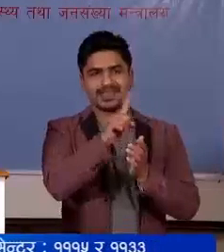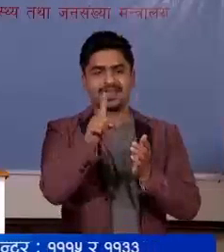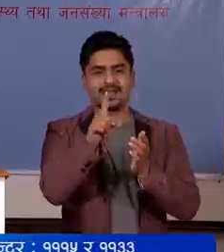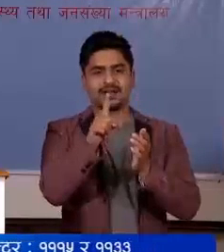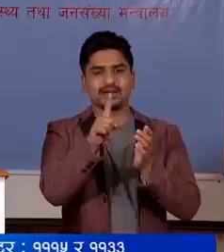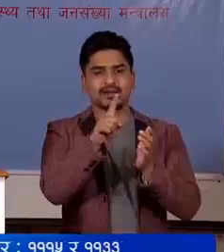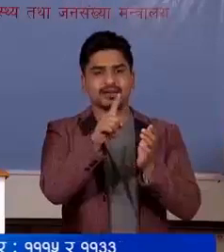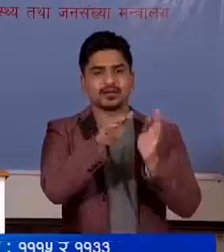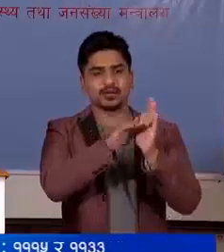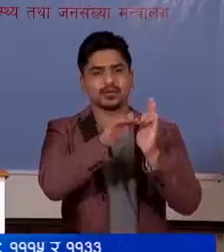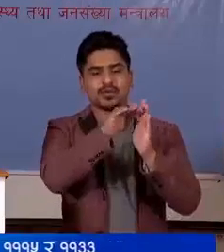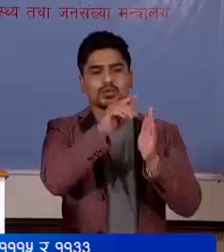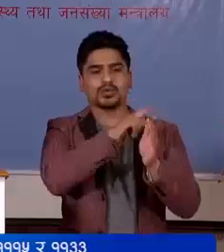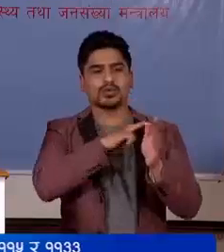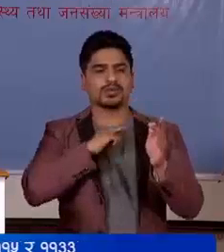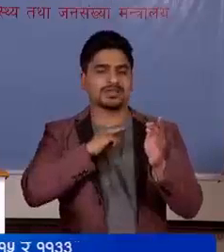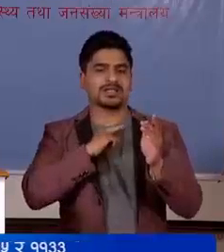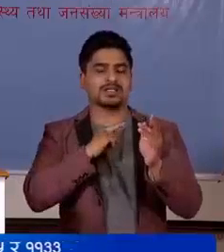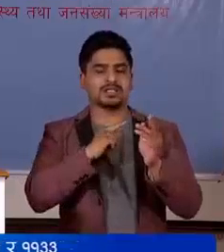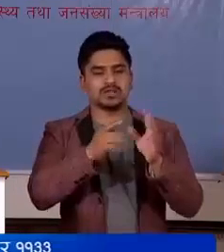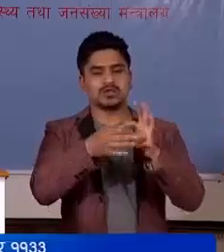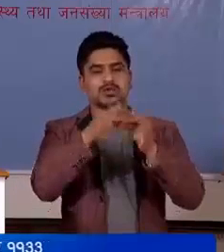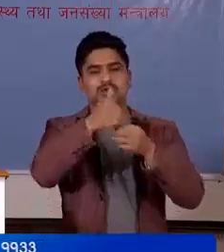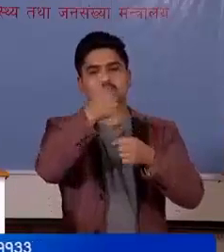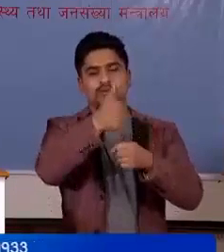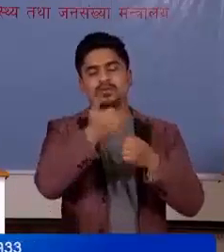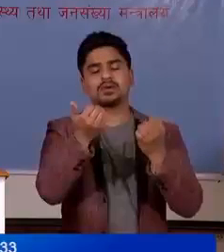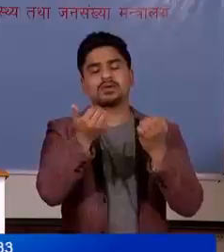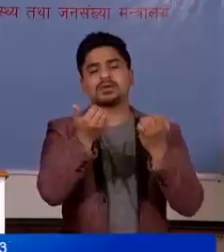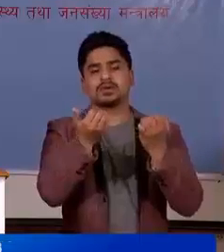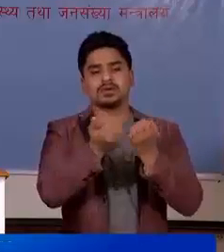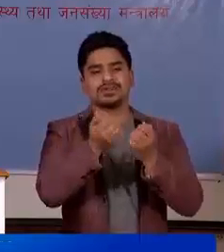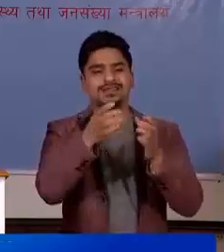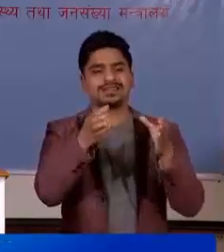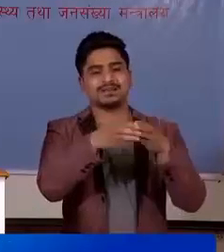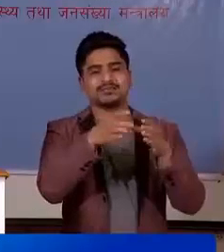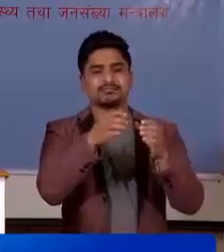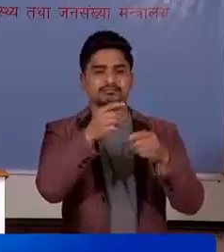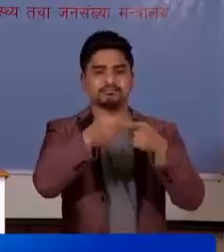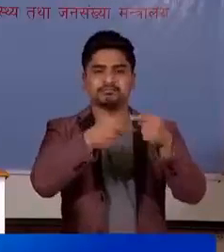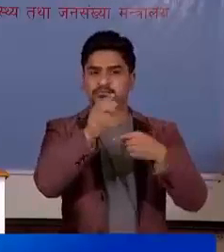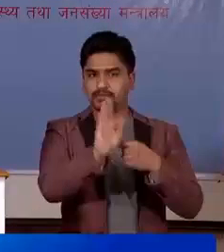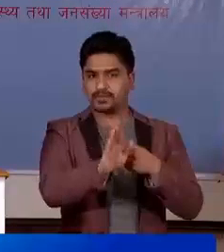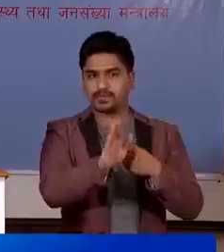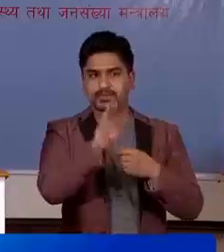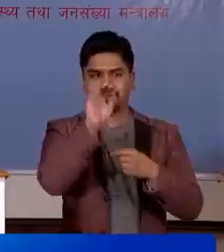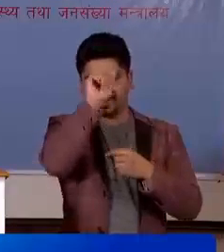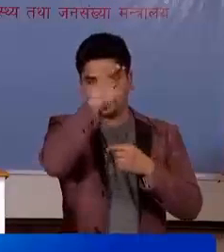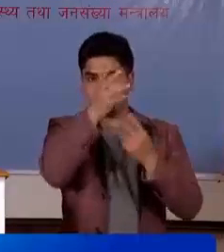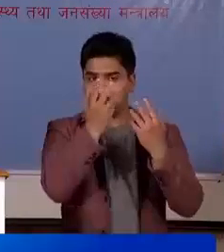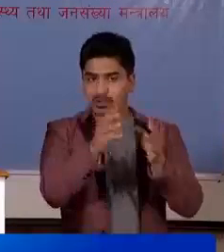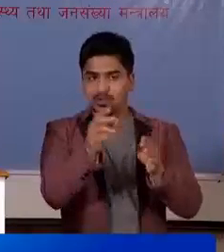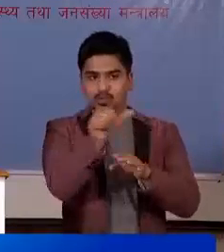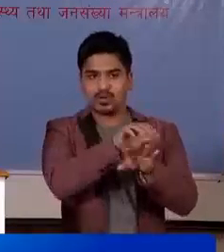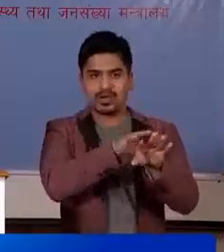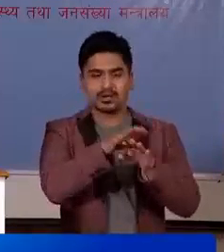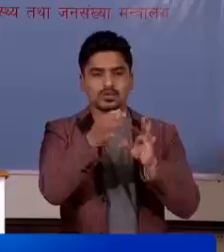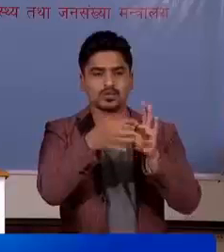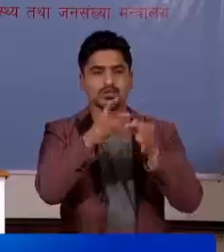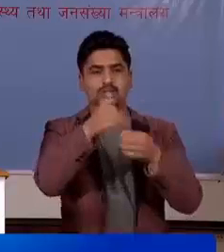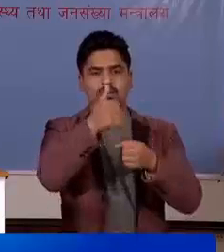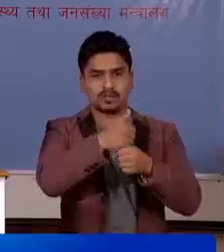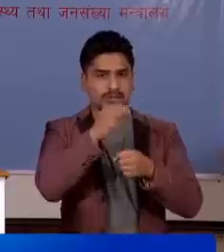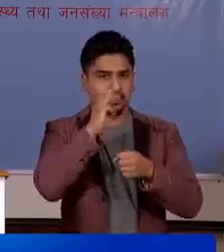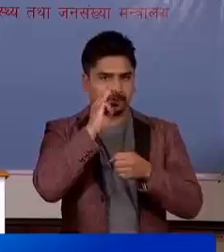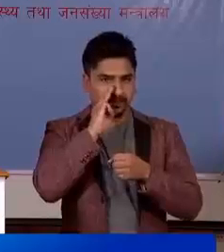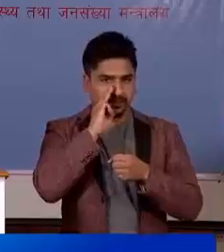उताखको कर्मचारी समेजक रहने गरी टीम ख़टी सकेको मिले जानकारी गरायेको थे वहारू को समेजक तोमा